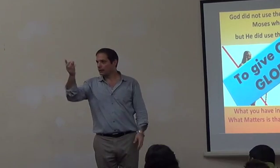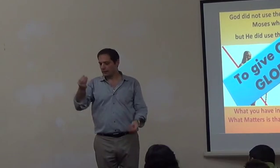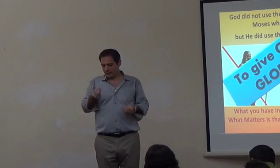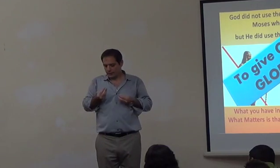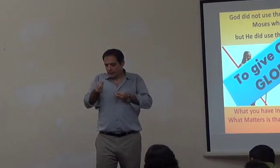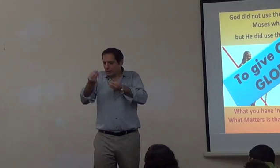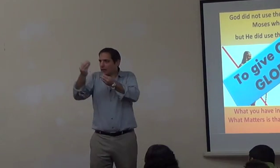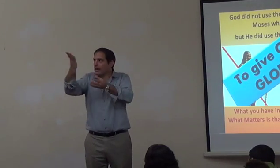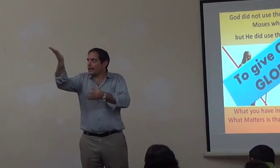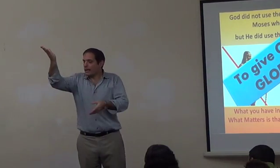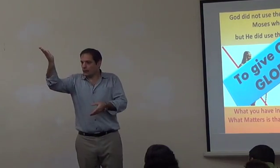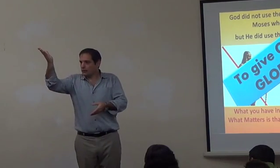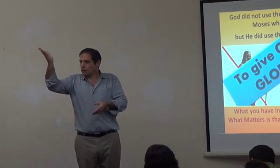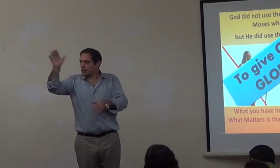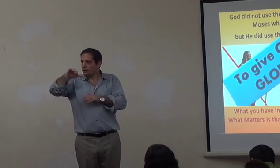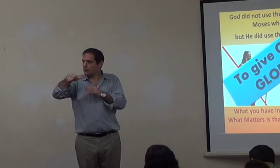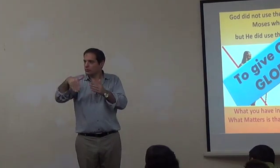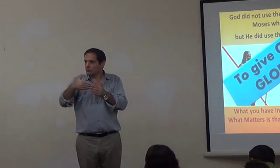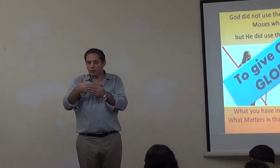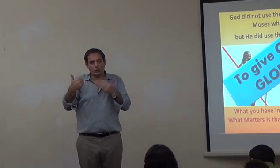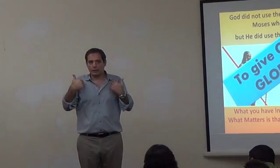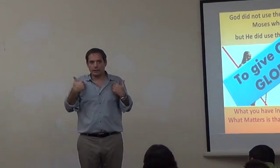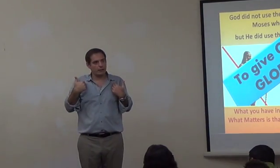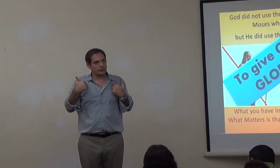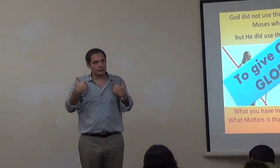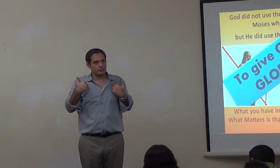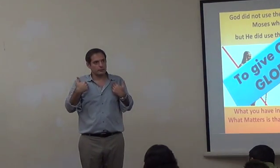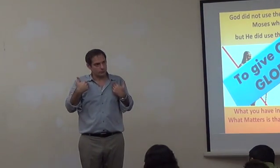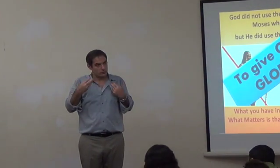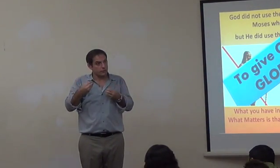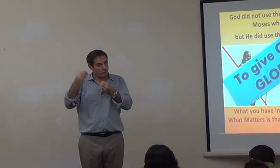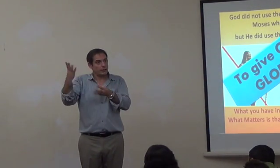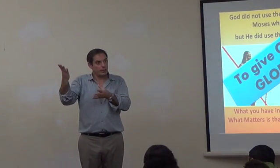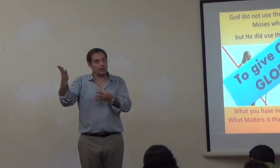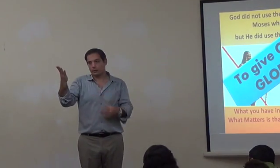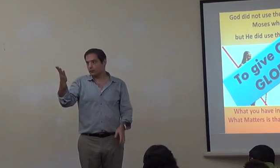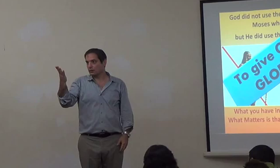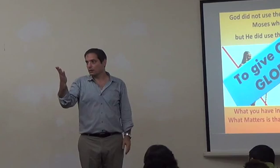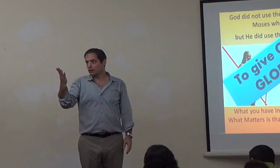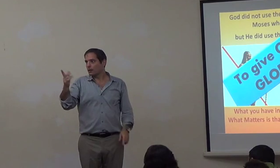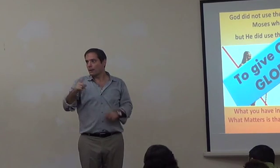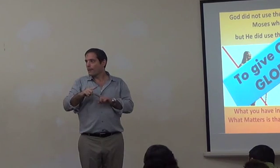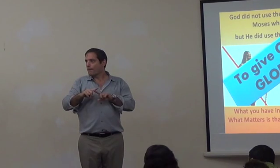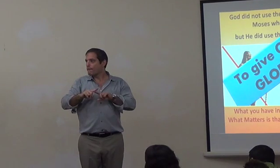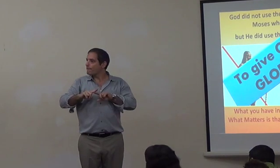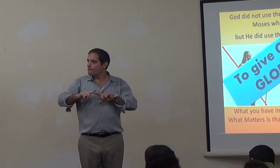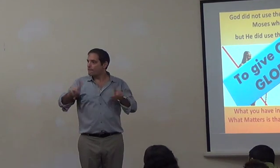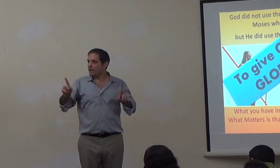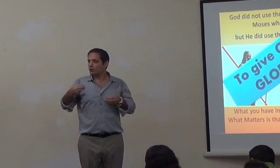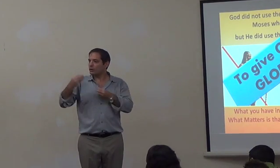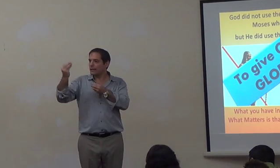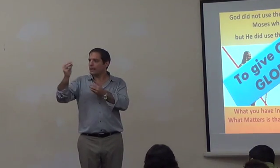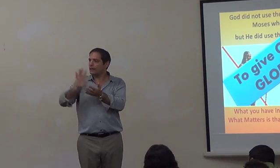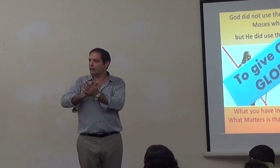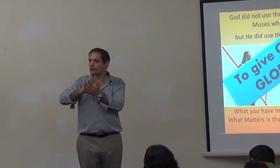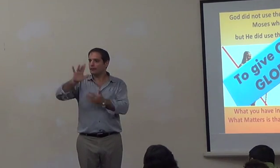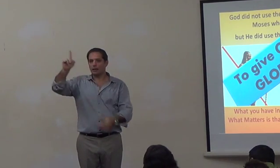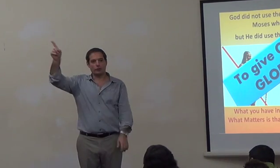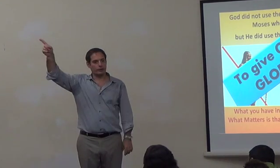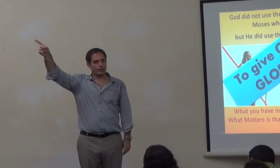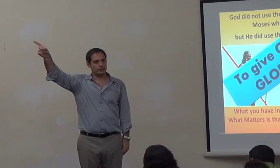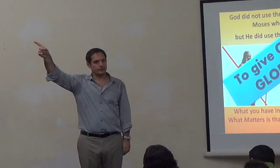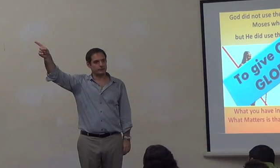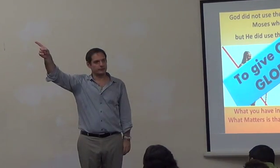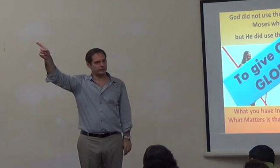a Él y le dan a Él todo lo que tienen, se lo dan a Él. Pero no le dan a Él